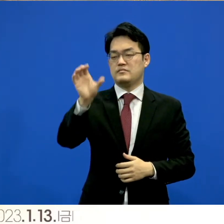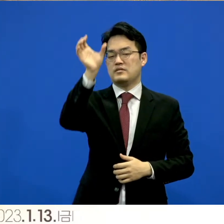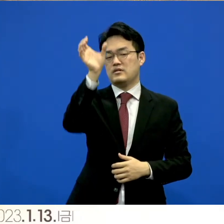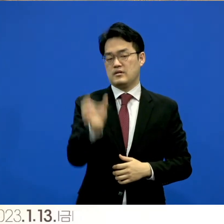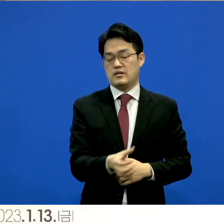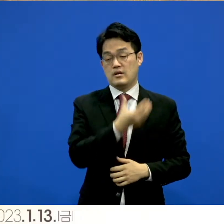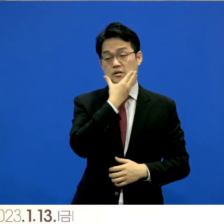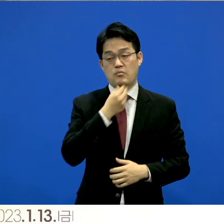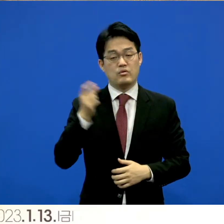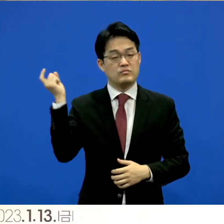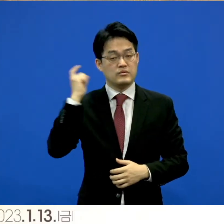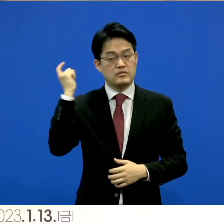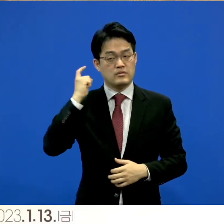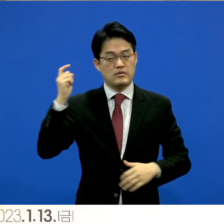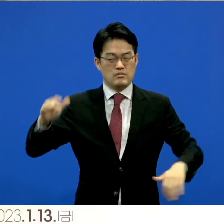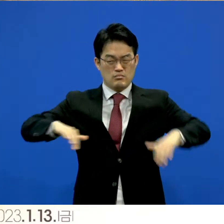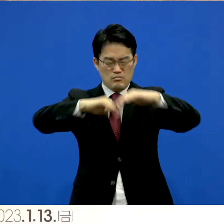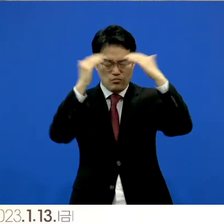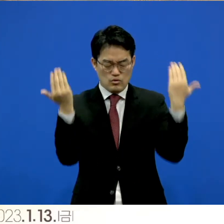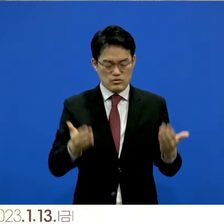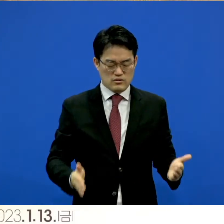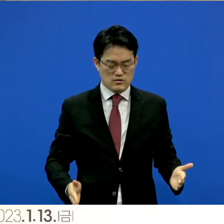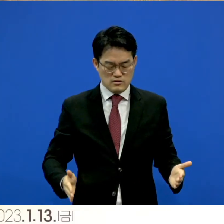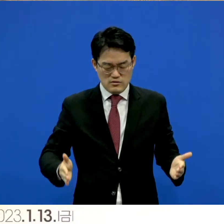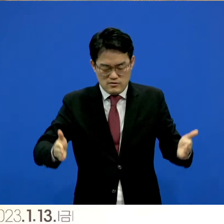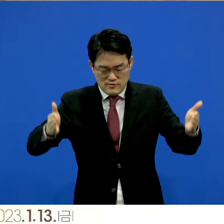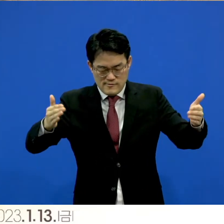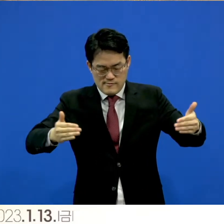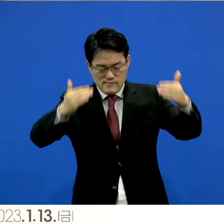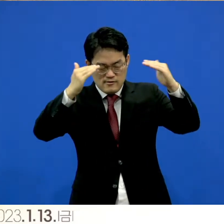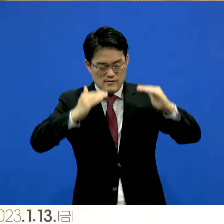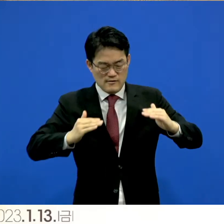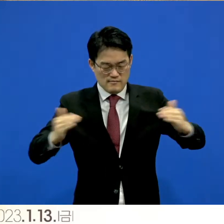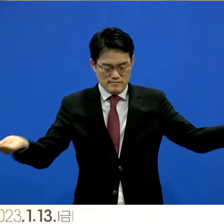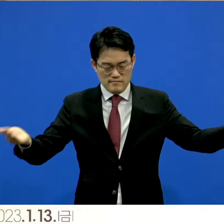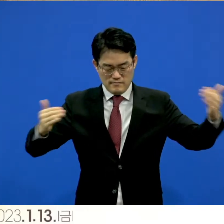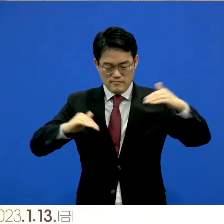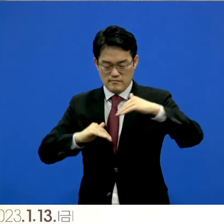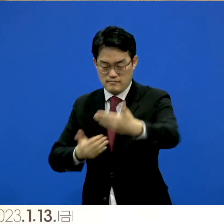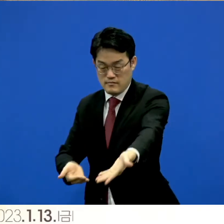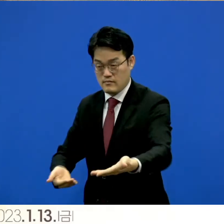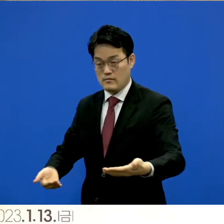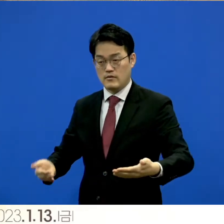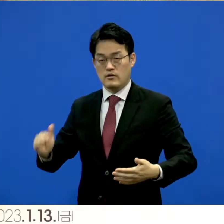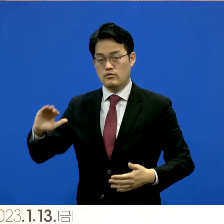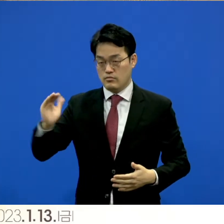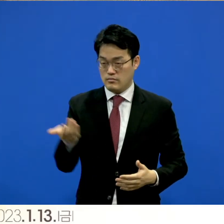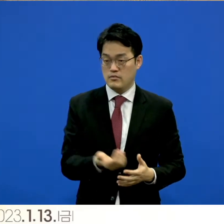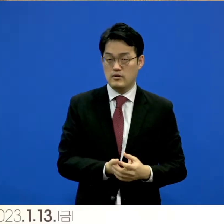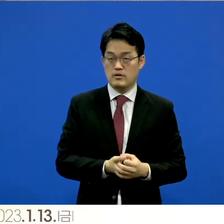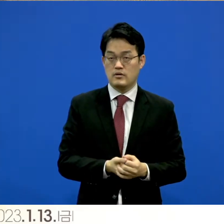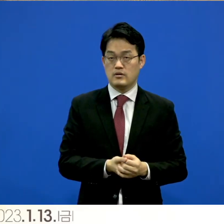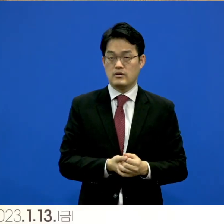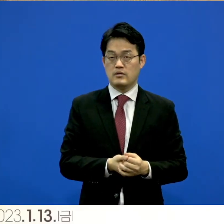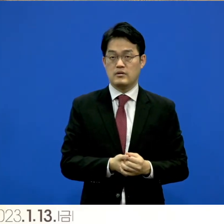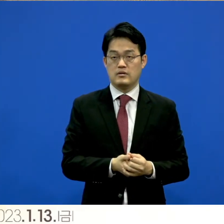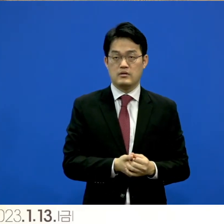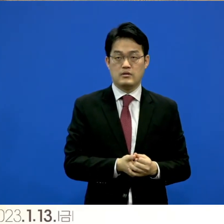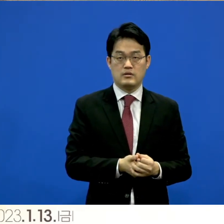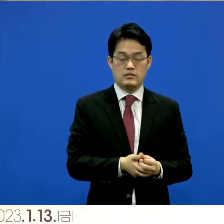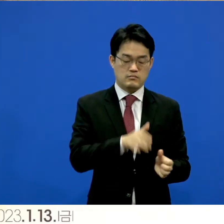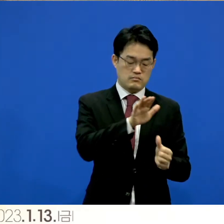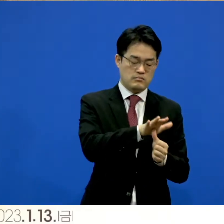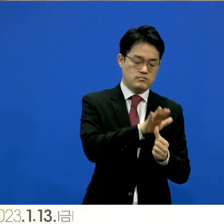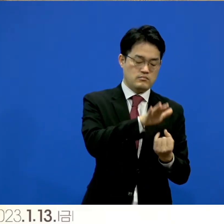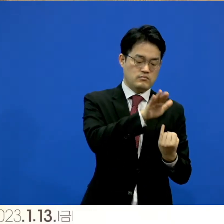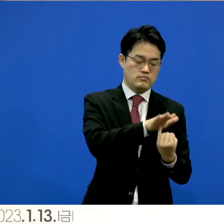모든 경계선을 허물어야 돼요. 차기를 없애야 돼요. 우리 꼬마들이요 가끔 나보고 난 수영록에 와서 놀란 게